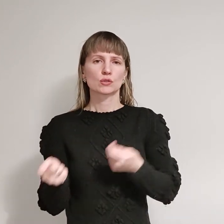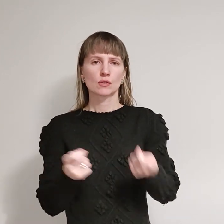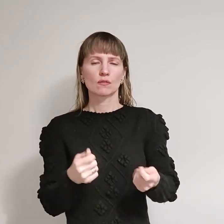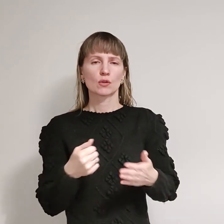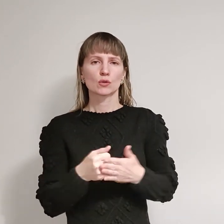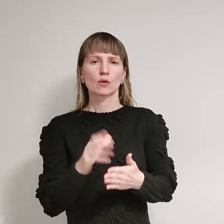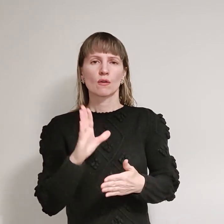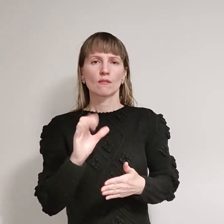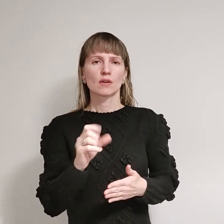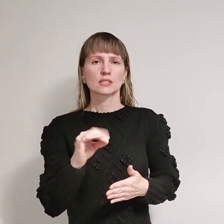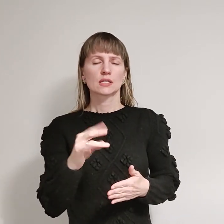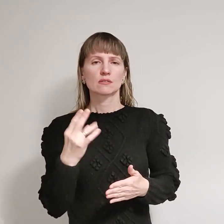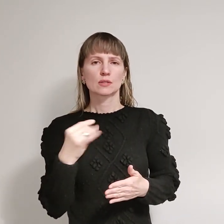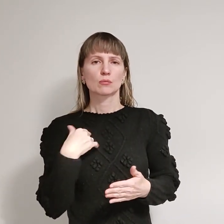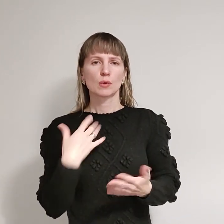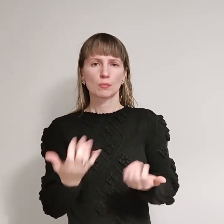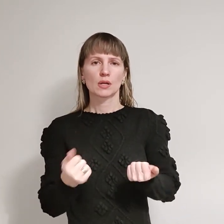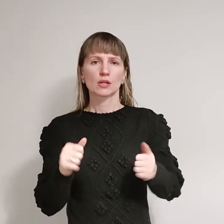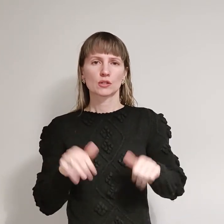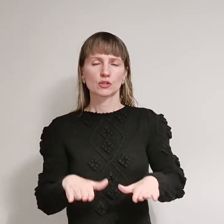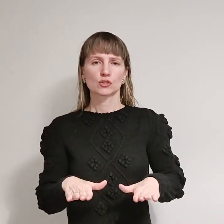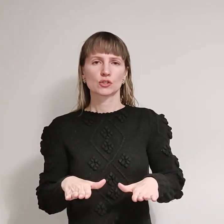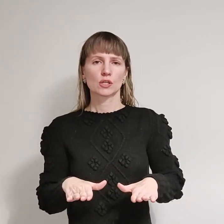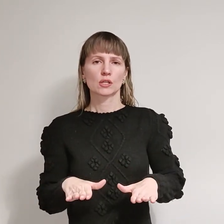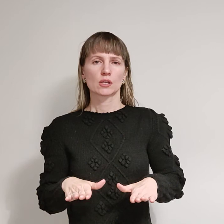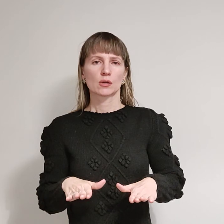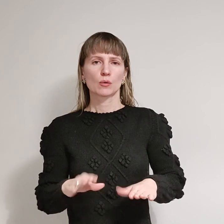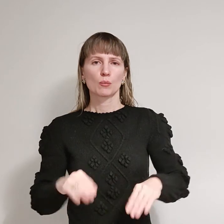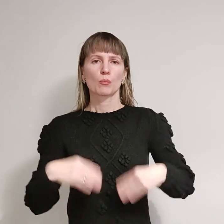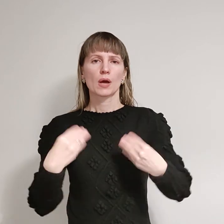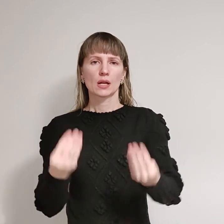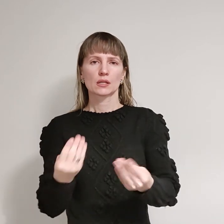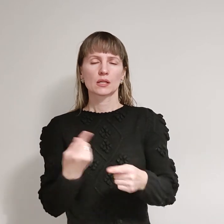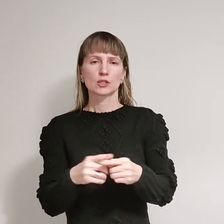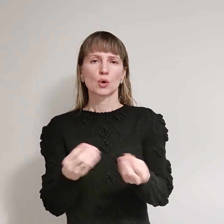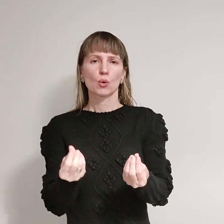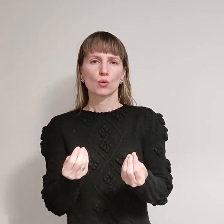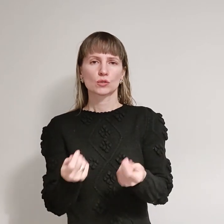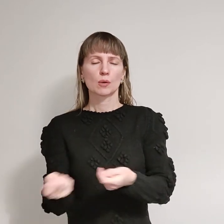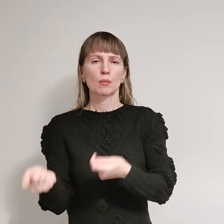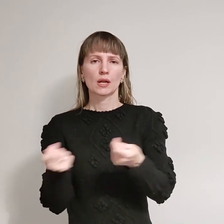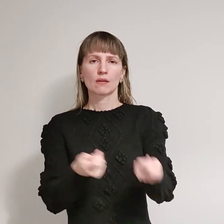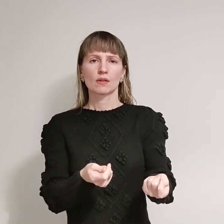Васильівці, ми прийняли рішення передати їм ці кошти, перевезти.